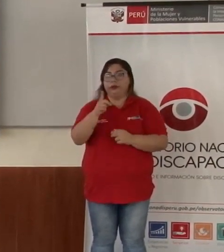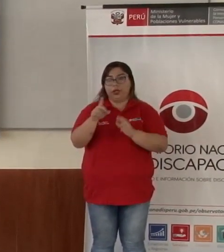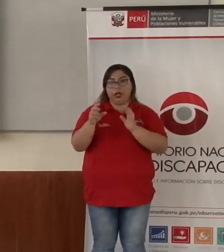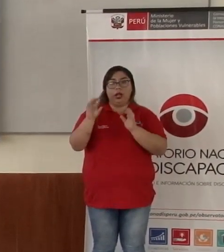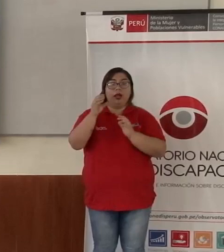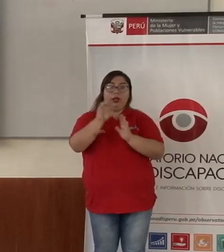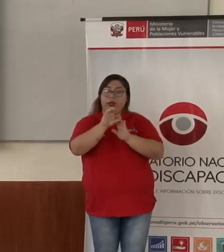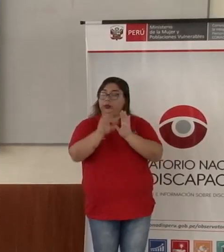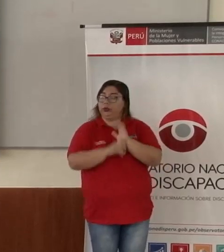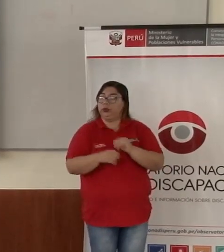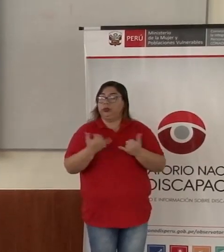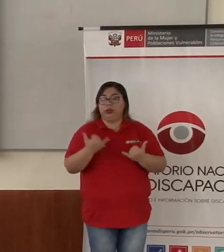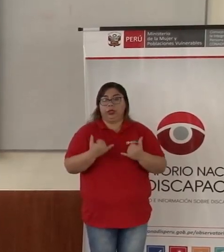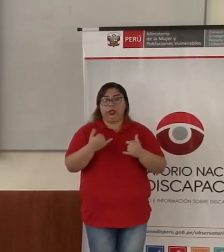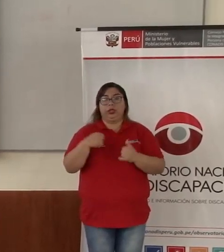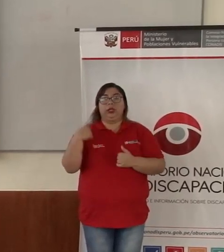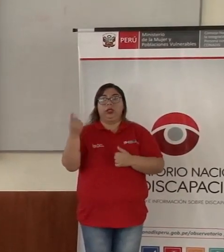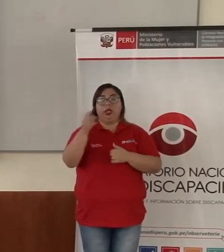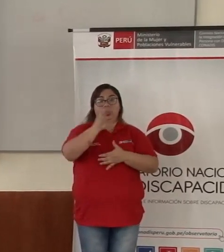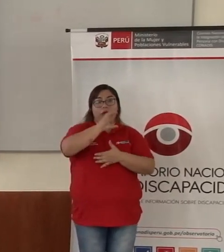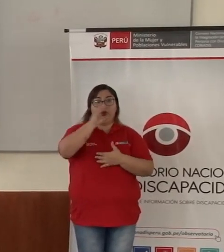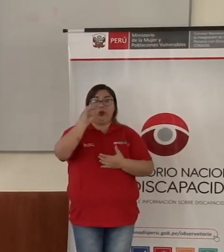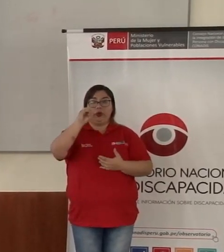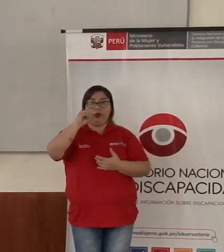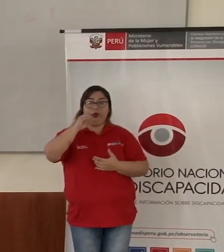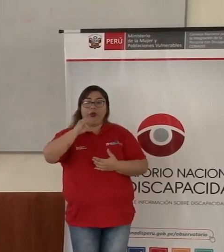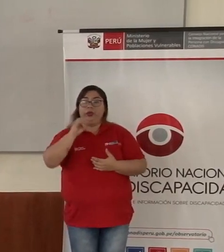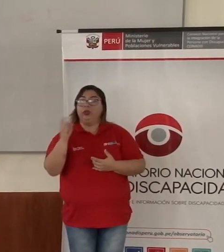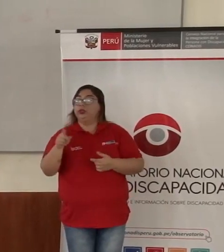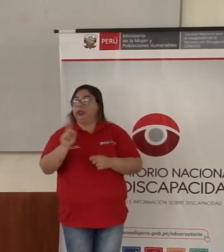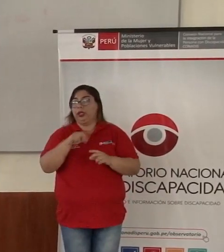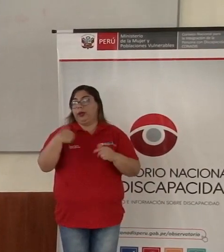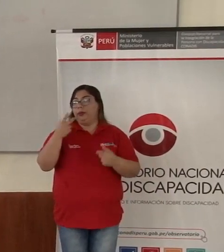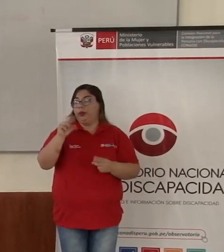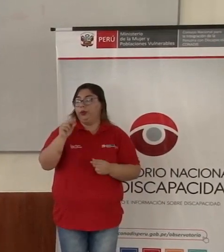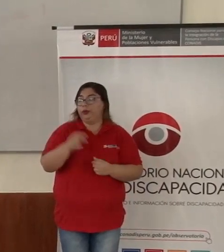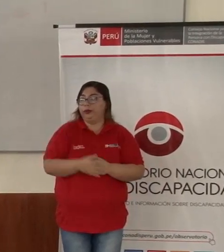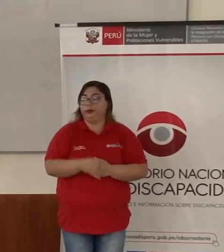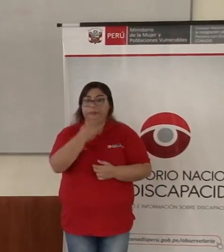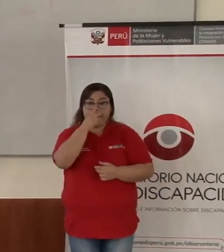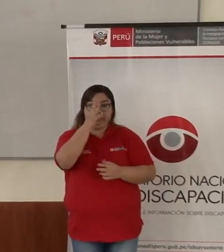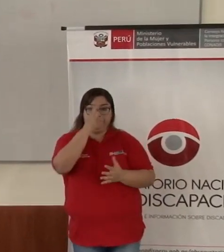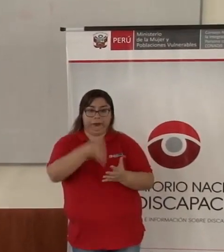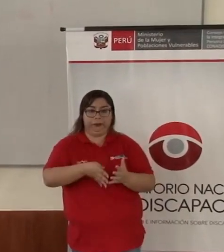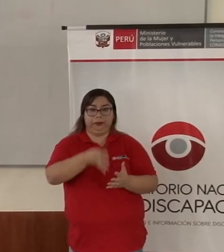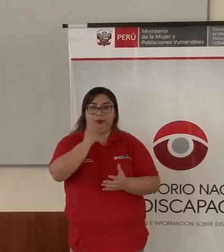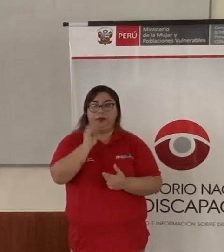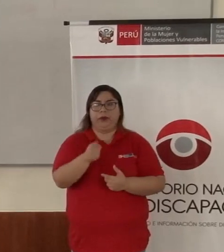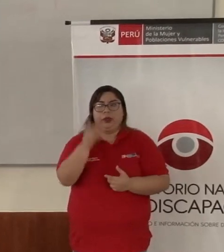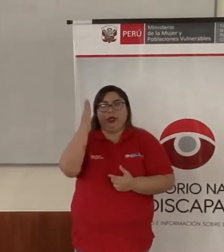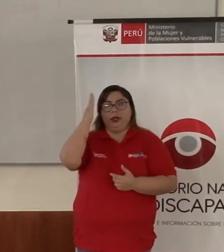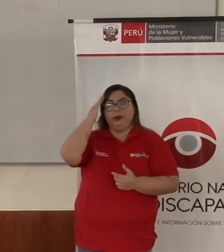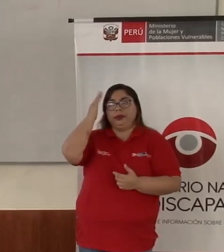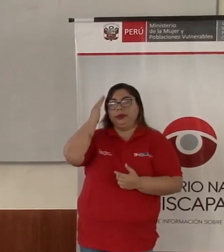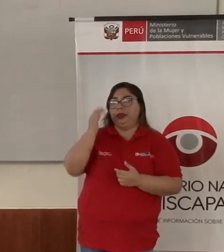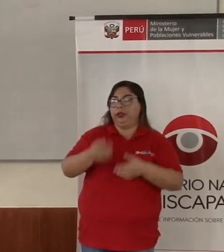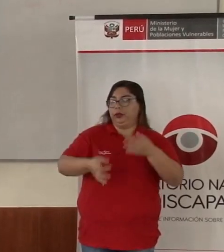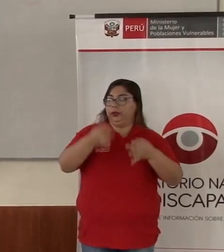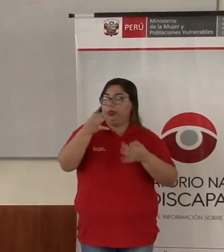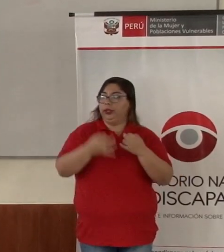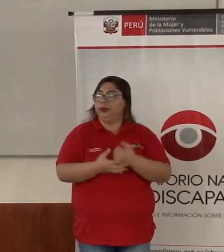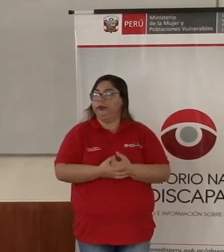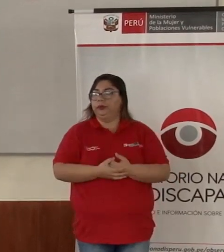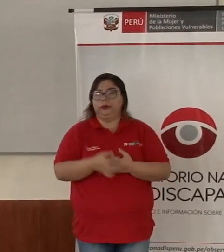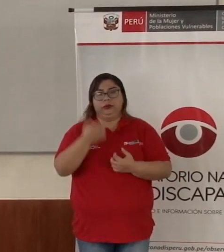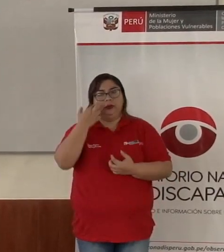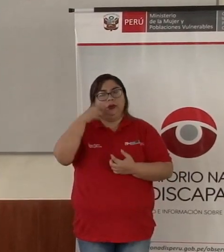tampoco, y actualmente para el Código Civil tampoco. Vamos a ver esos matices sobre lo que es la capacidad jurídica.